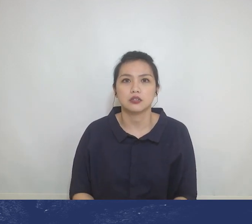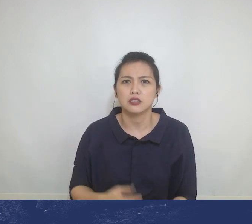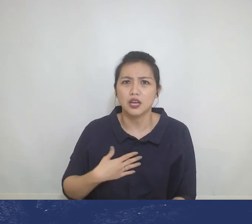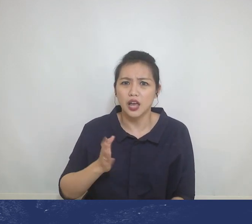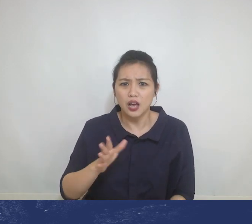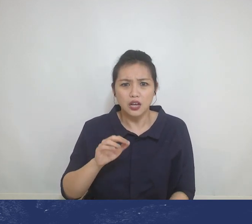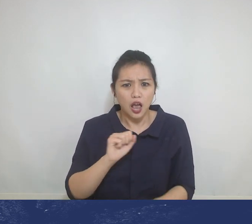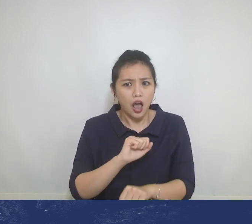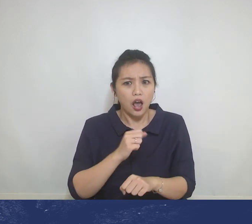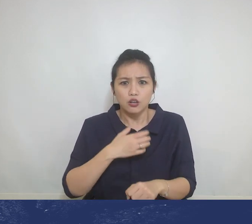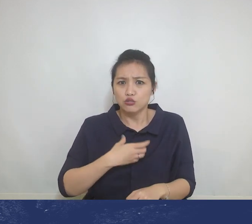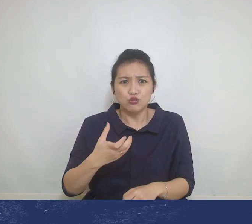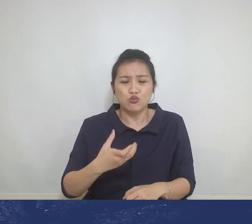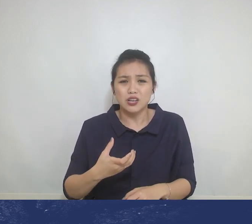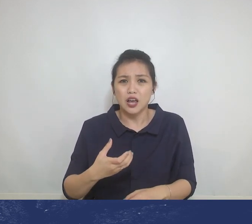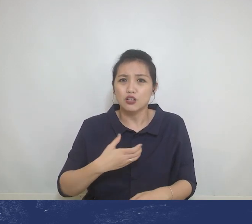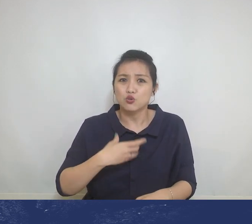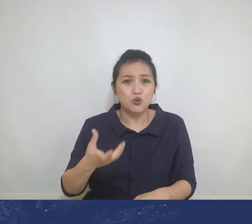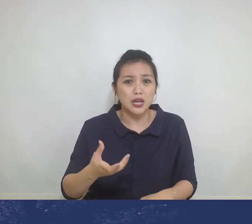kenapa? Saya enggak suka manis.